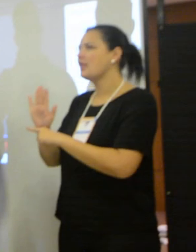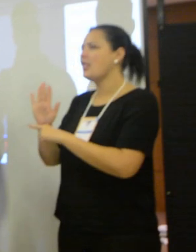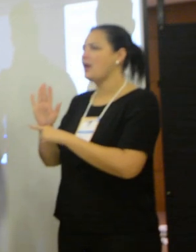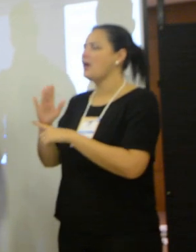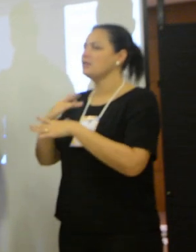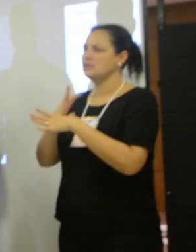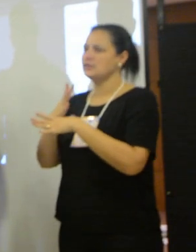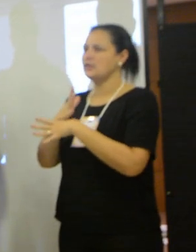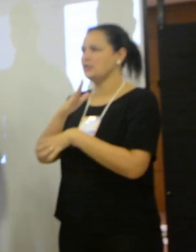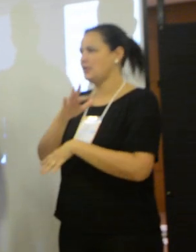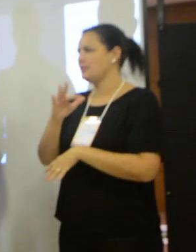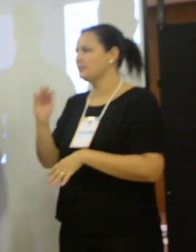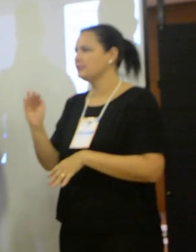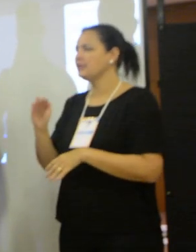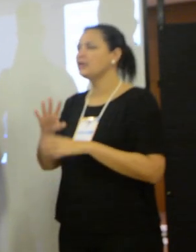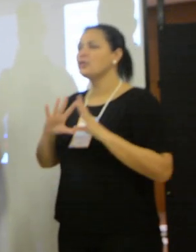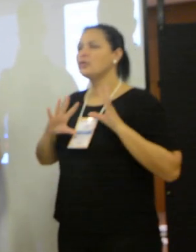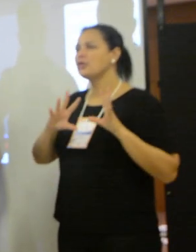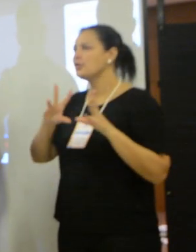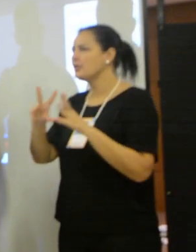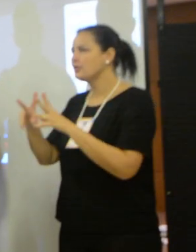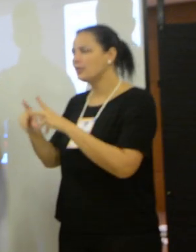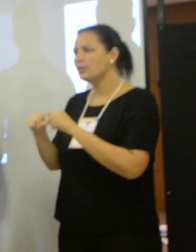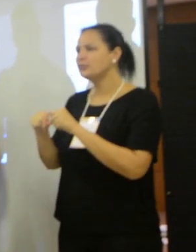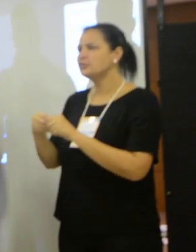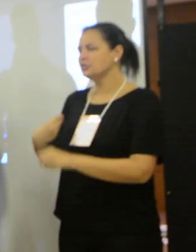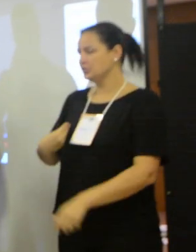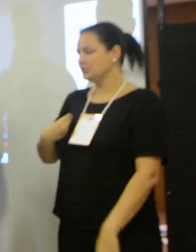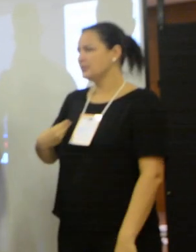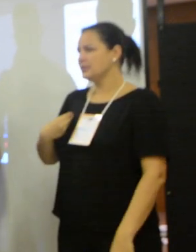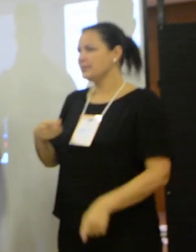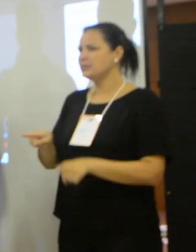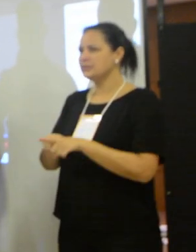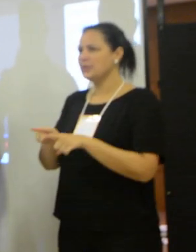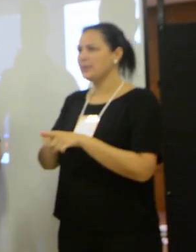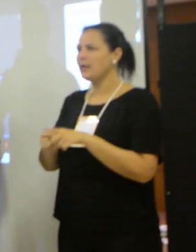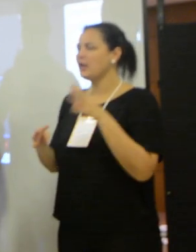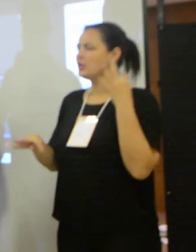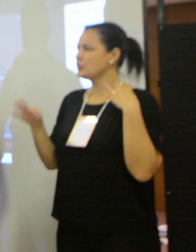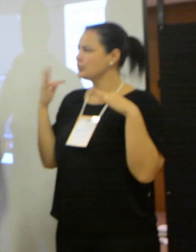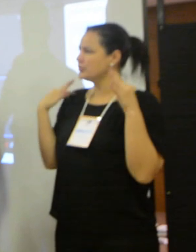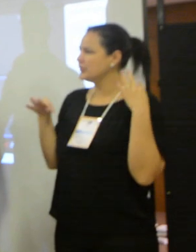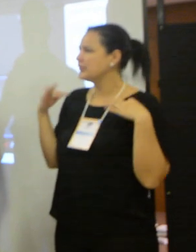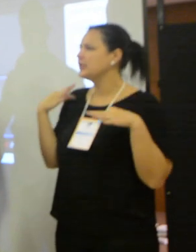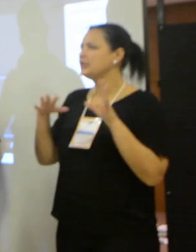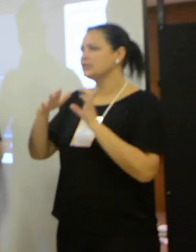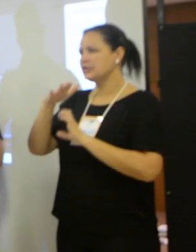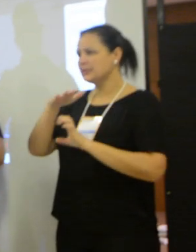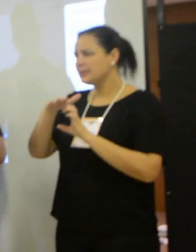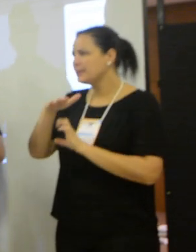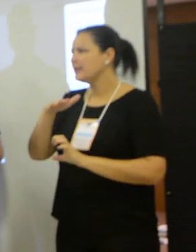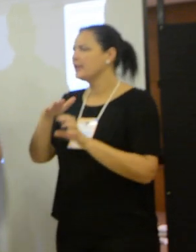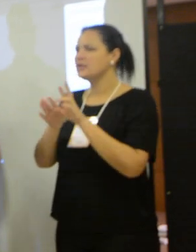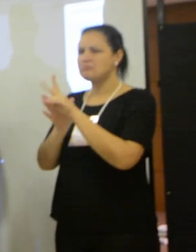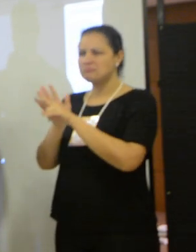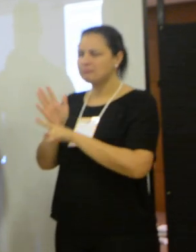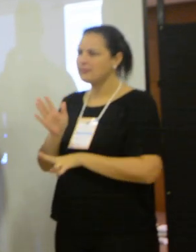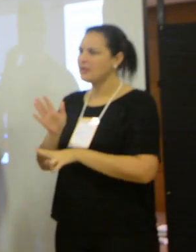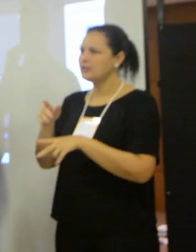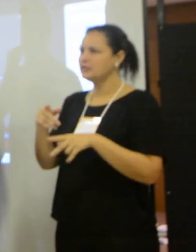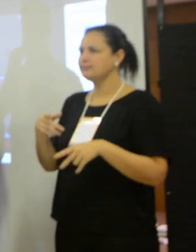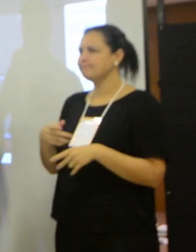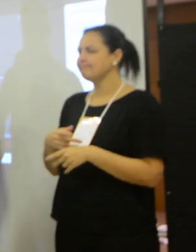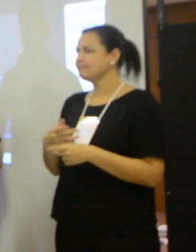seus participantes, de modo geral, né, cidadãos, turistas, entidades, associações, empresas. Meu nome é Thiago, eu